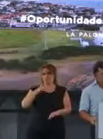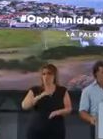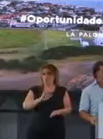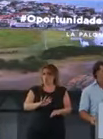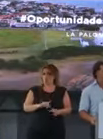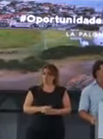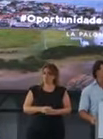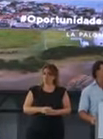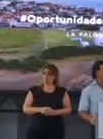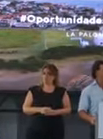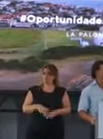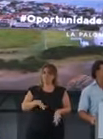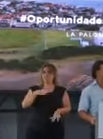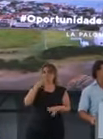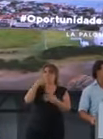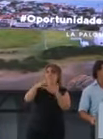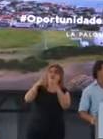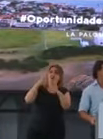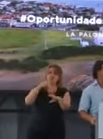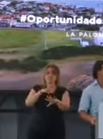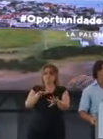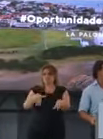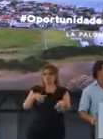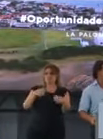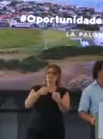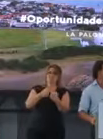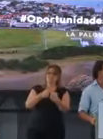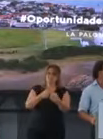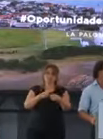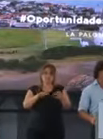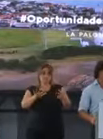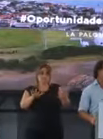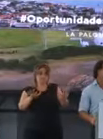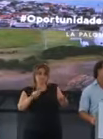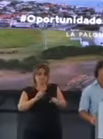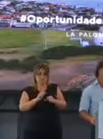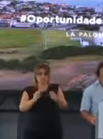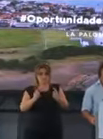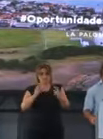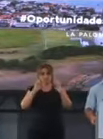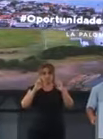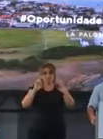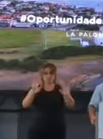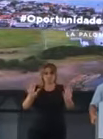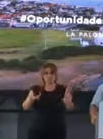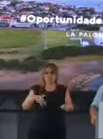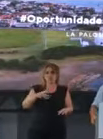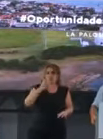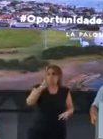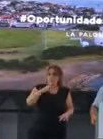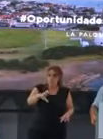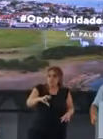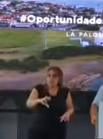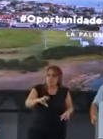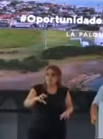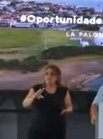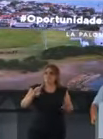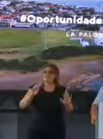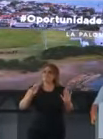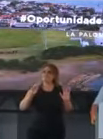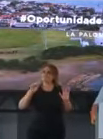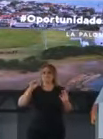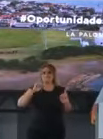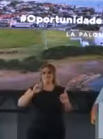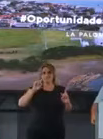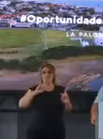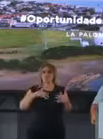A veces de tanto grito es difícil entrar en razón. Yo creo que, es más, el grito sustituye la razón. Yo